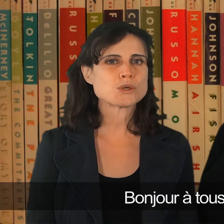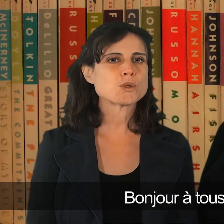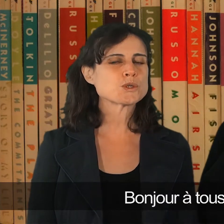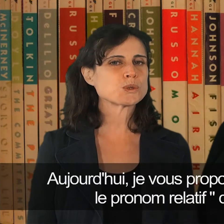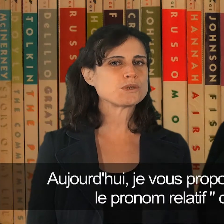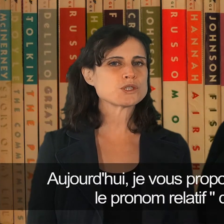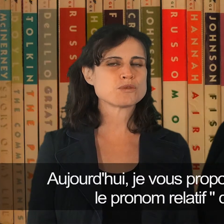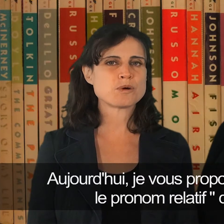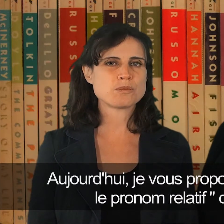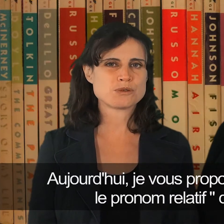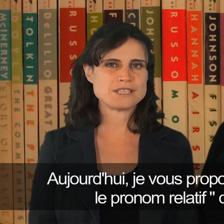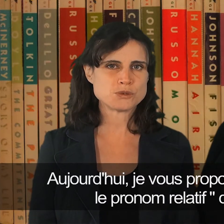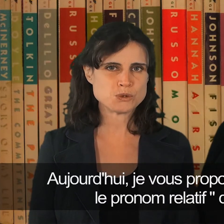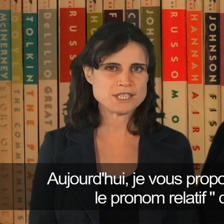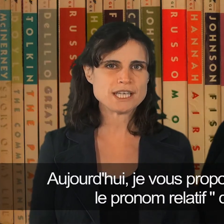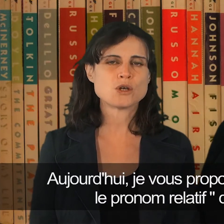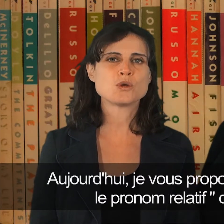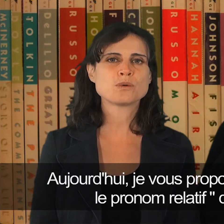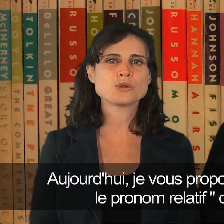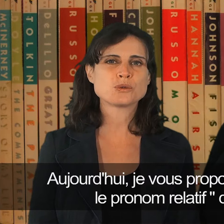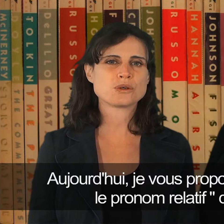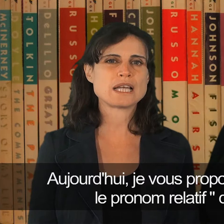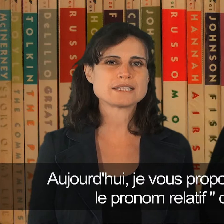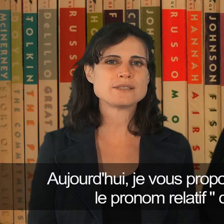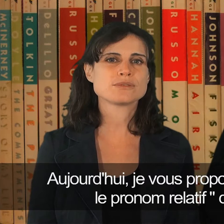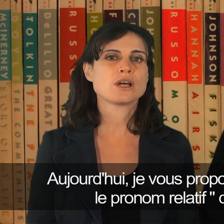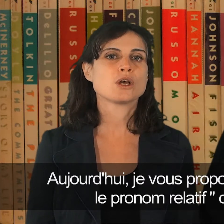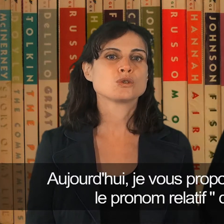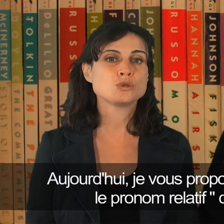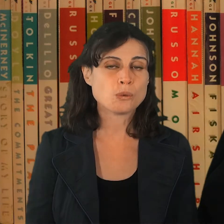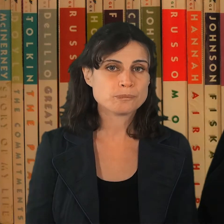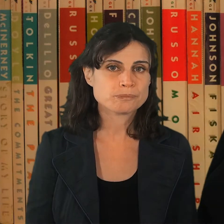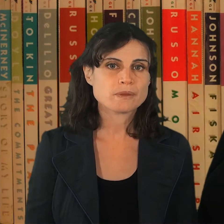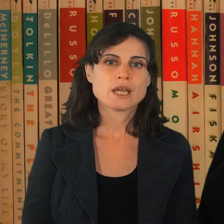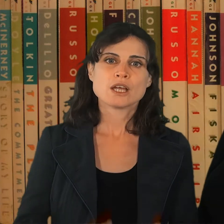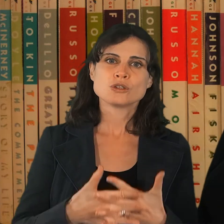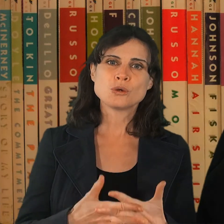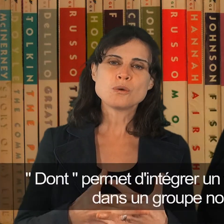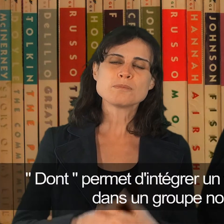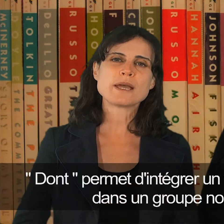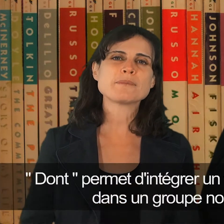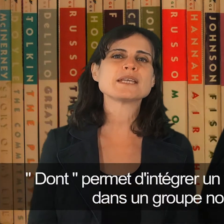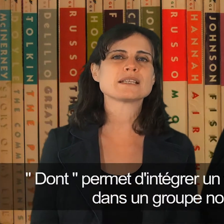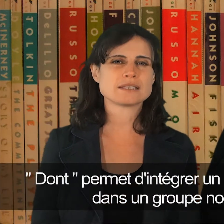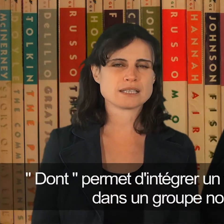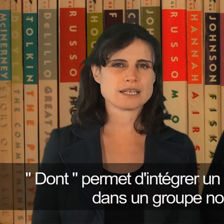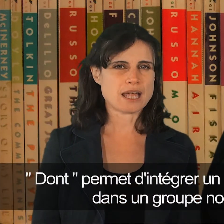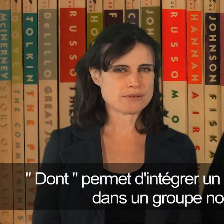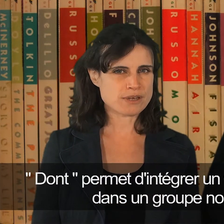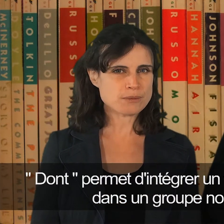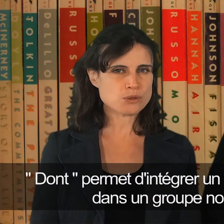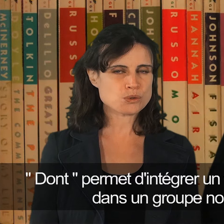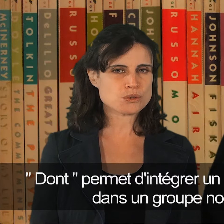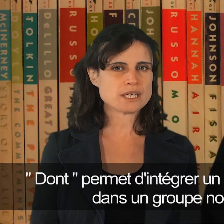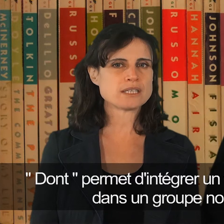Bonjour à tous. Aujourd'hui, je vous propose d'étudier le pronom relatif don. Don permet d'intégrer